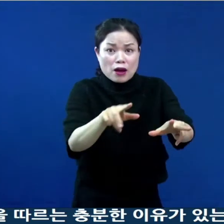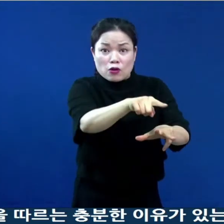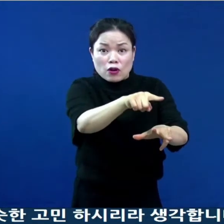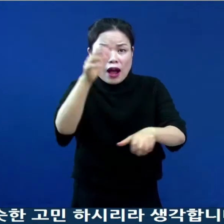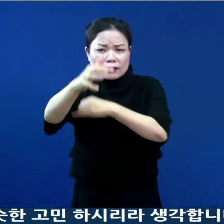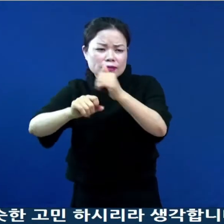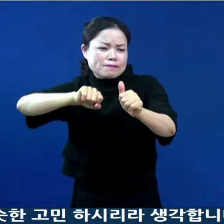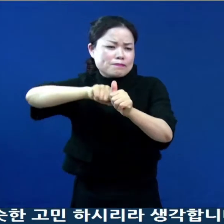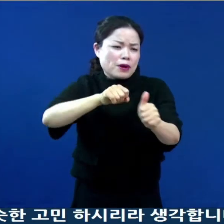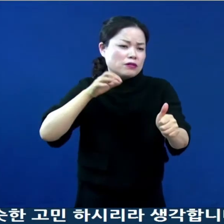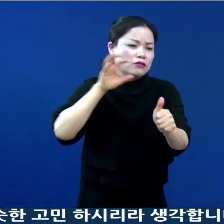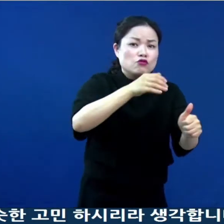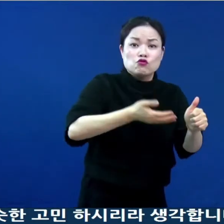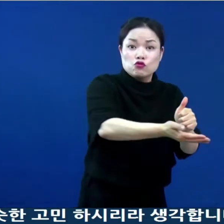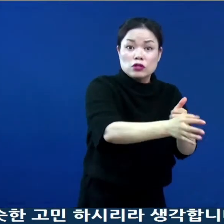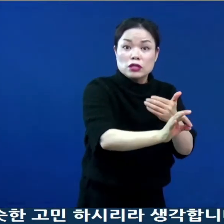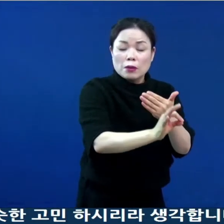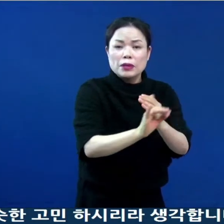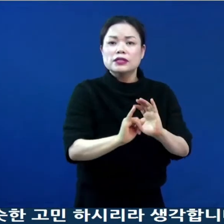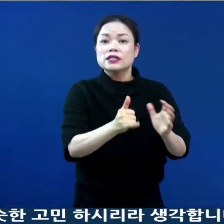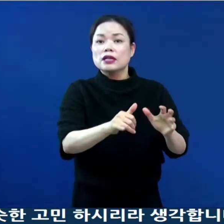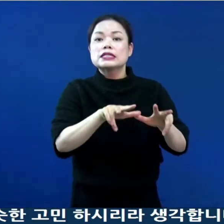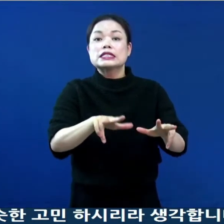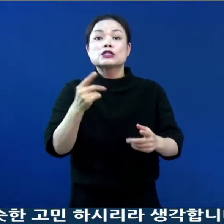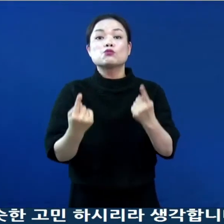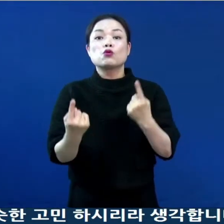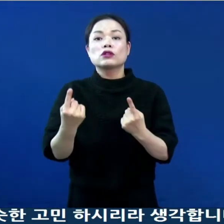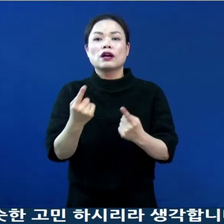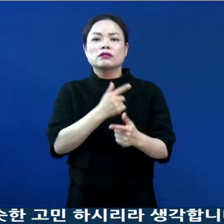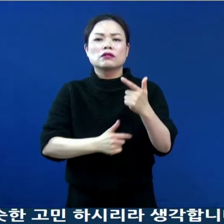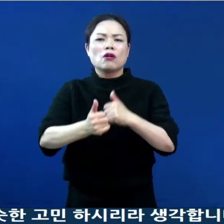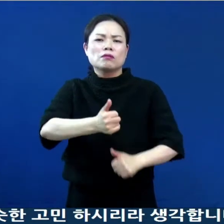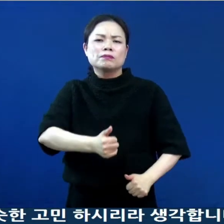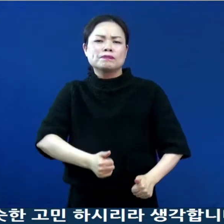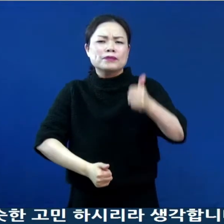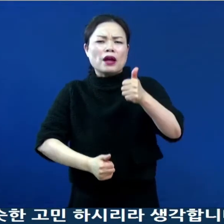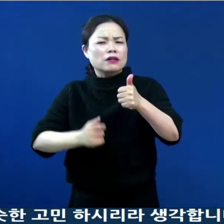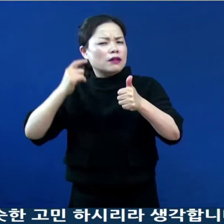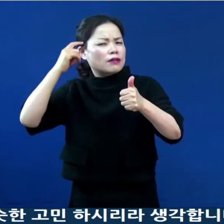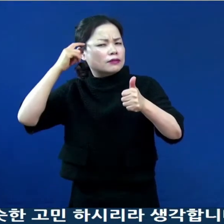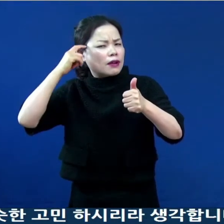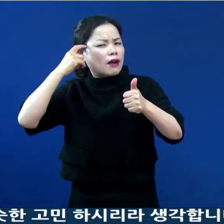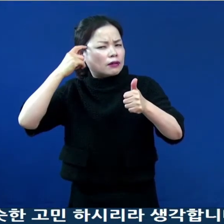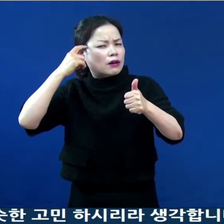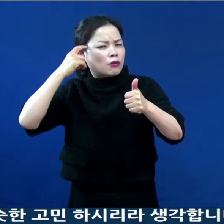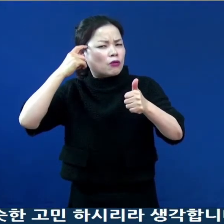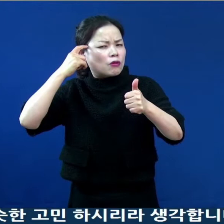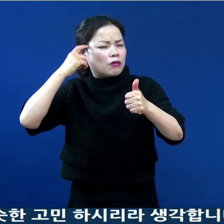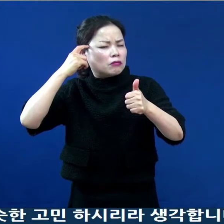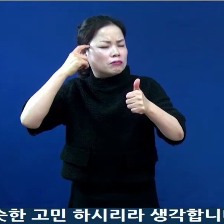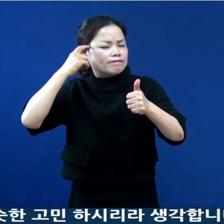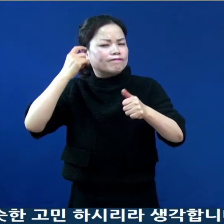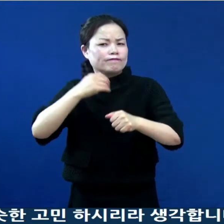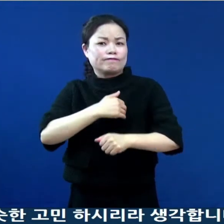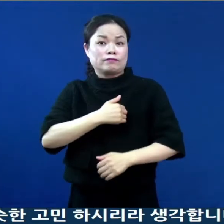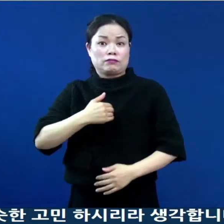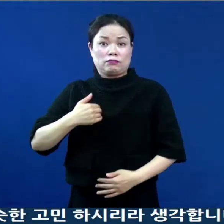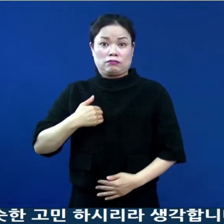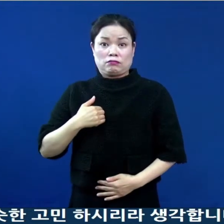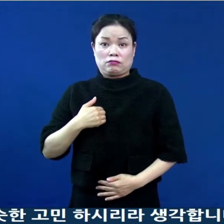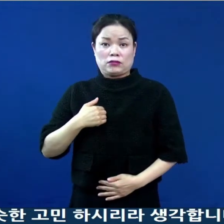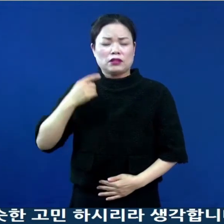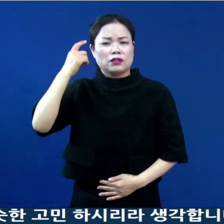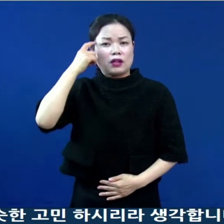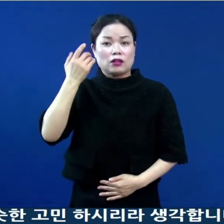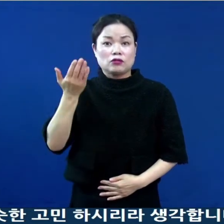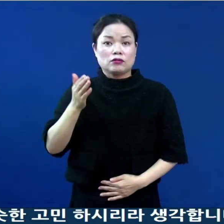하나님께서 처벌하신다면 이 세상은 지금보다 한결 더 나은 세상이 될 것이라고 나름 자신하고 있었던